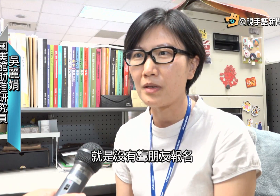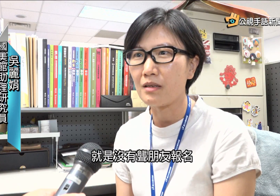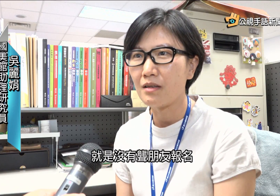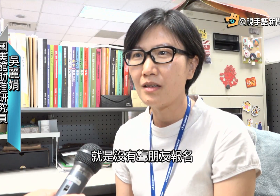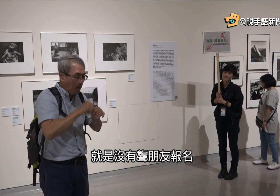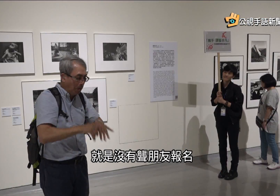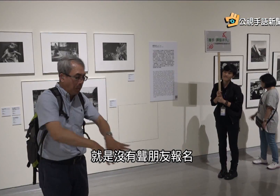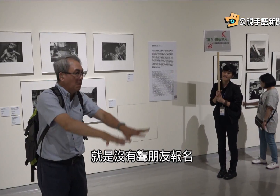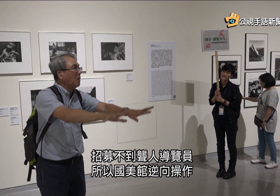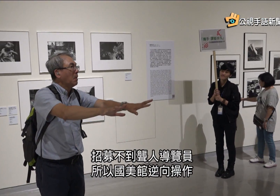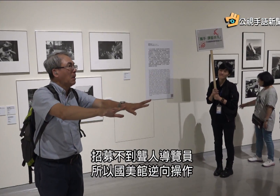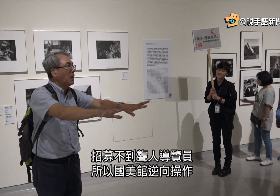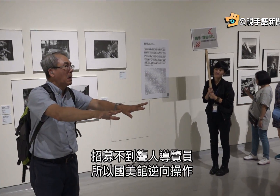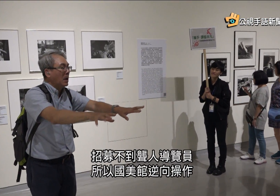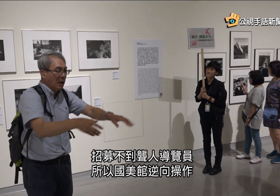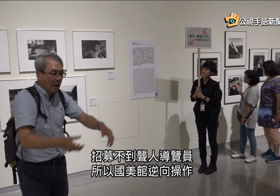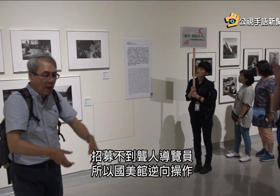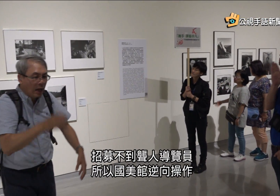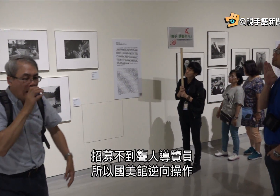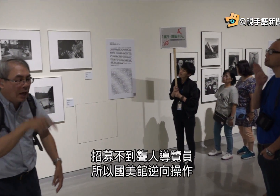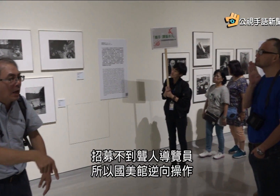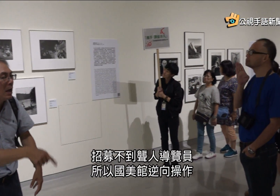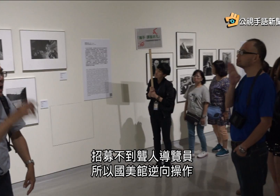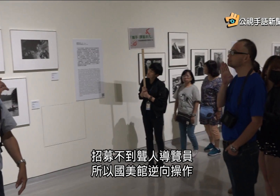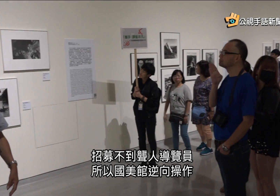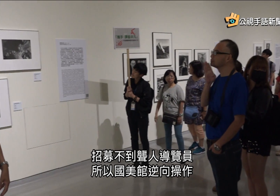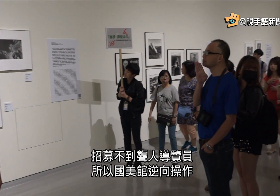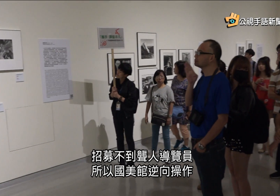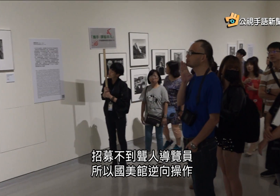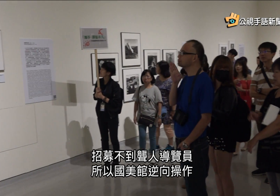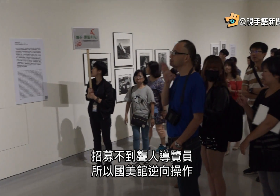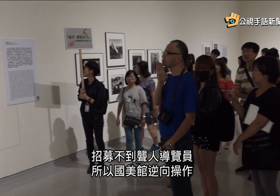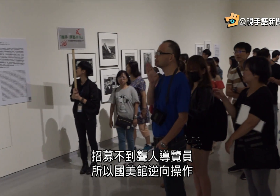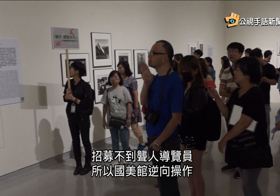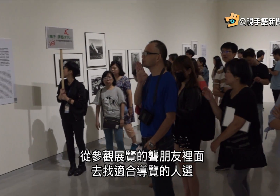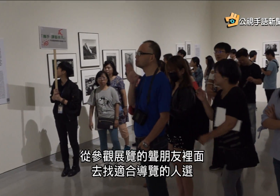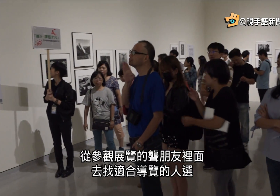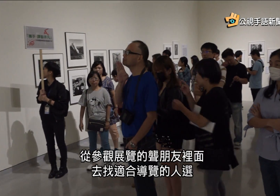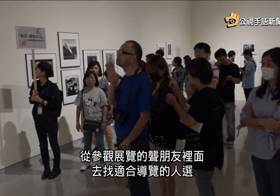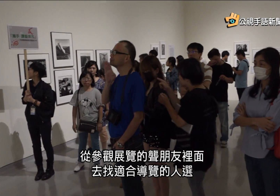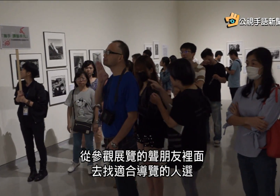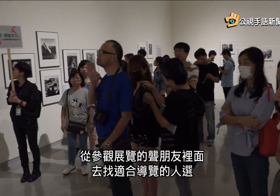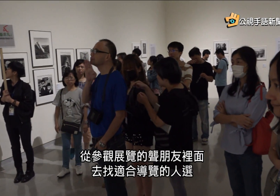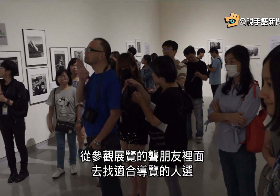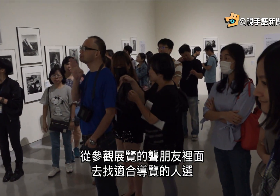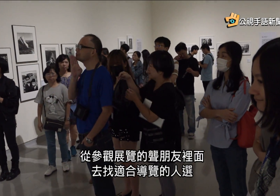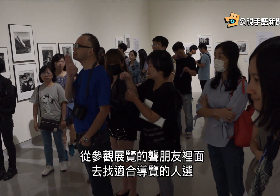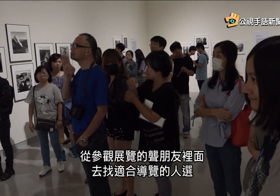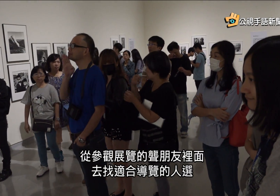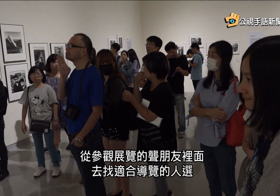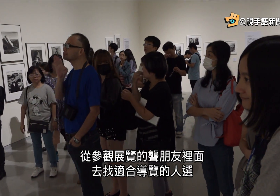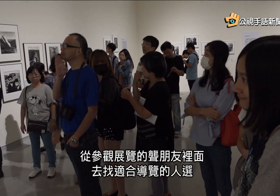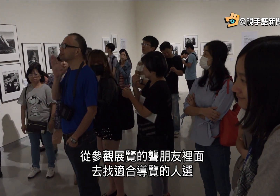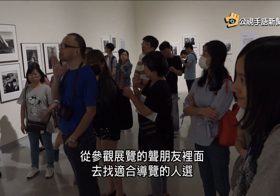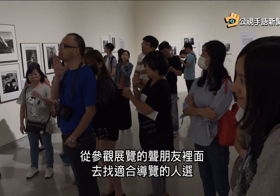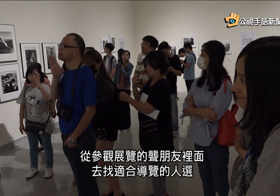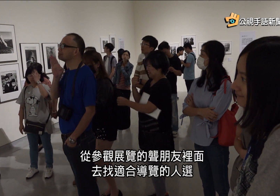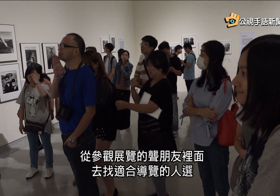名， 招募不到聋人导览员，所以国美馆逆向操作，从参观展览的聋朋友里面去找适合导览的人